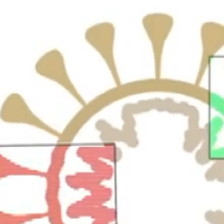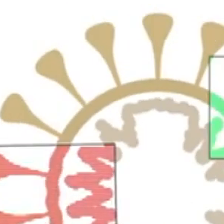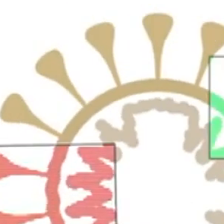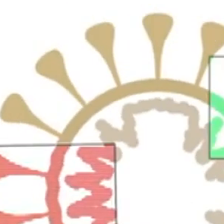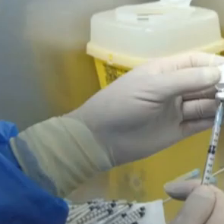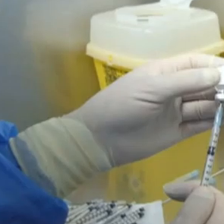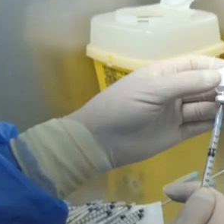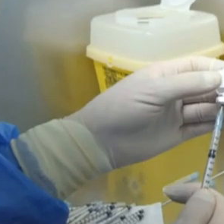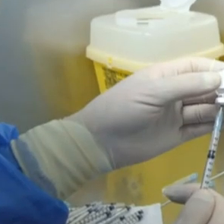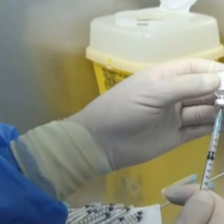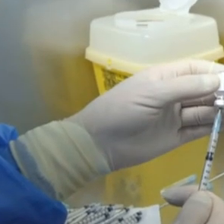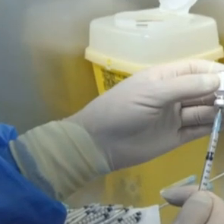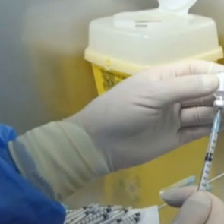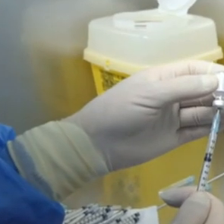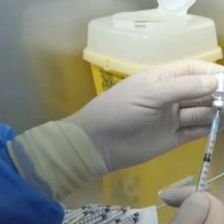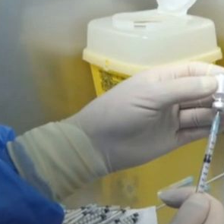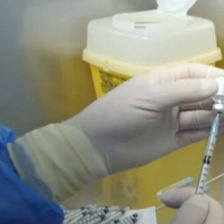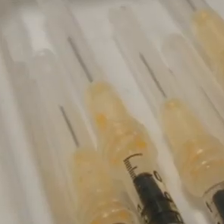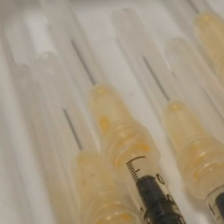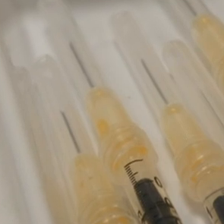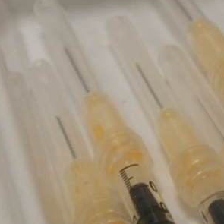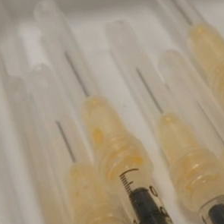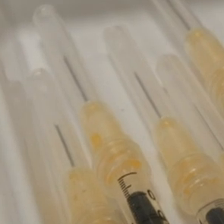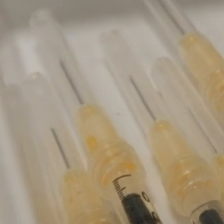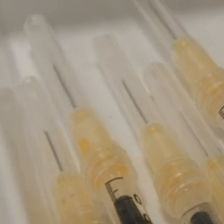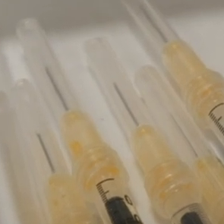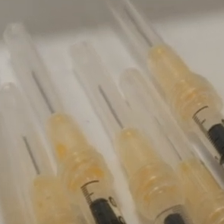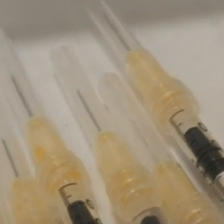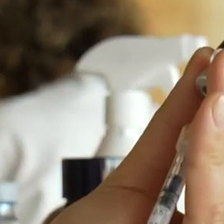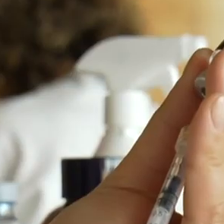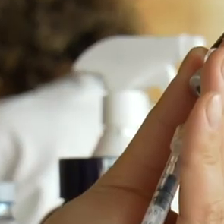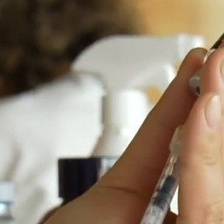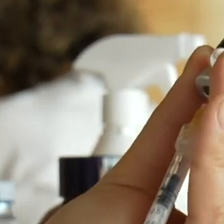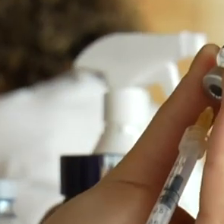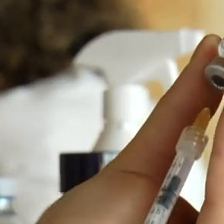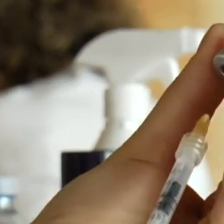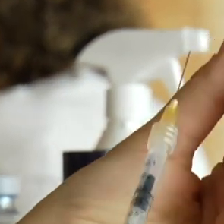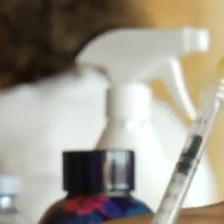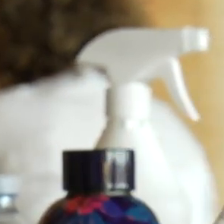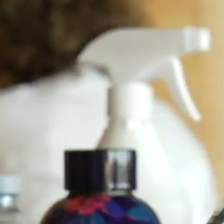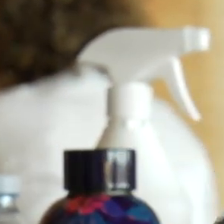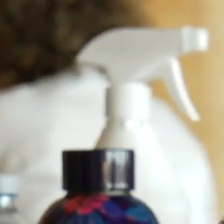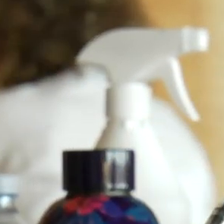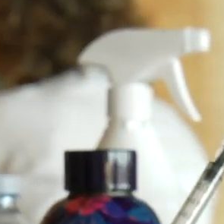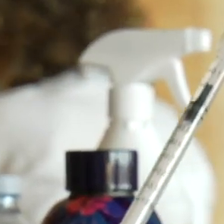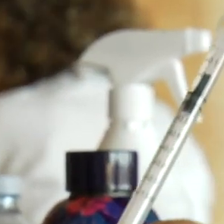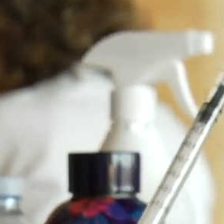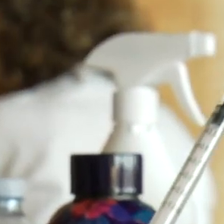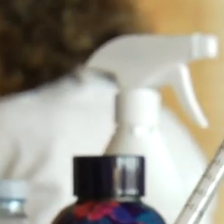contagiati sta rischiando di paralizzare scuola, famiglie e attività. In Veneto la copertura vaccinale intanto raggiunge numeri da record,